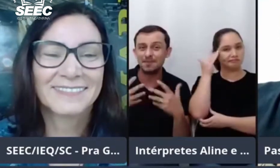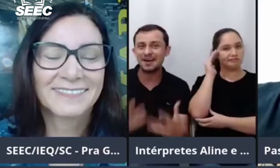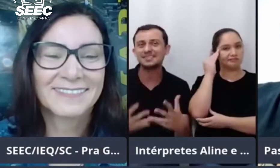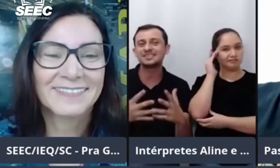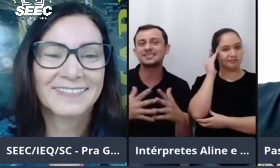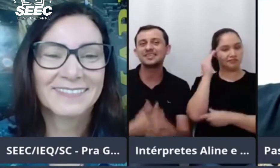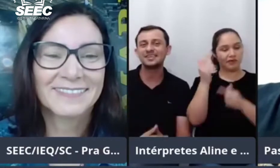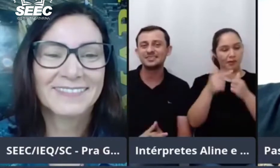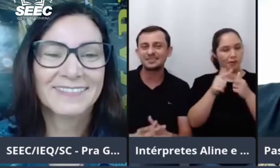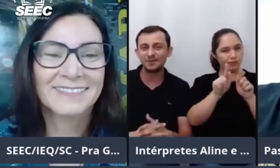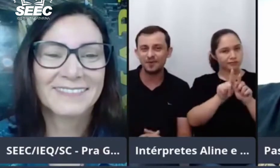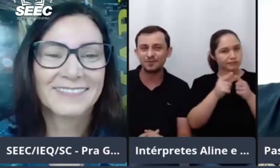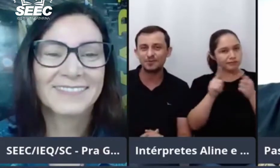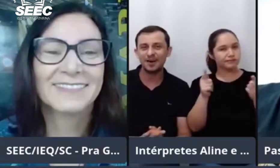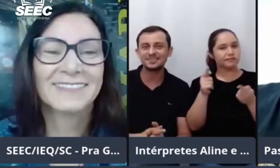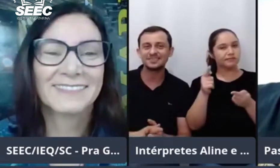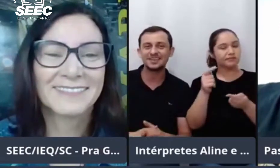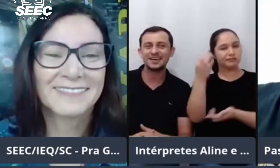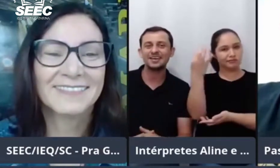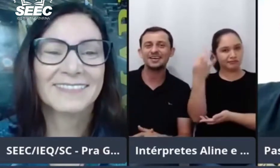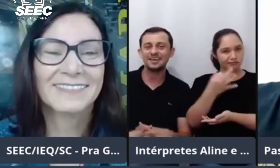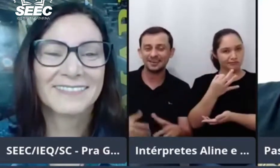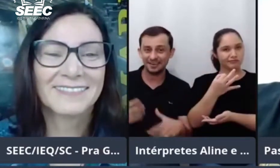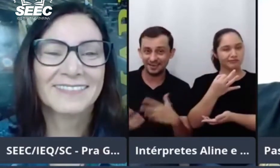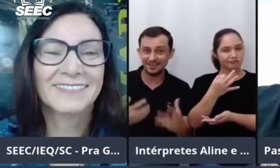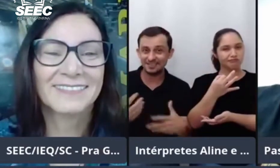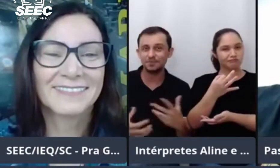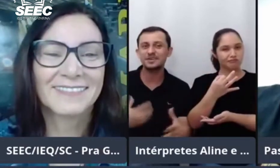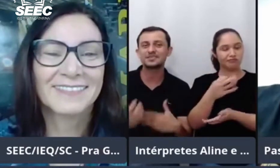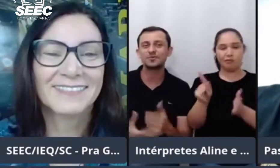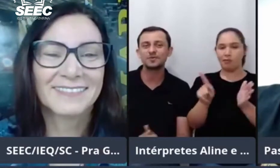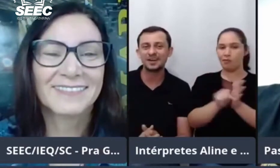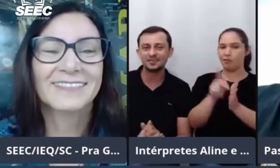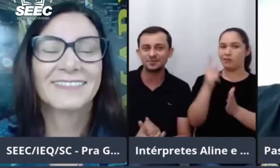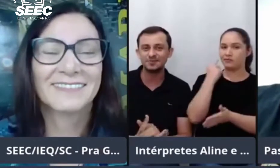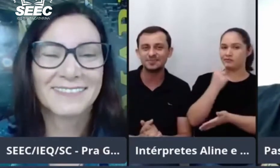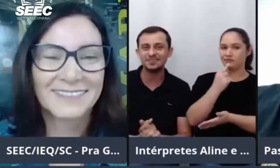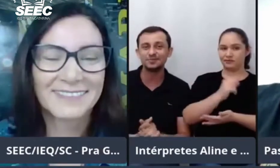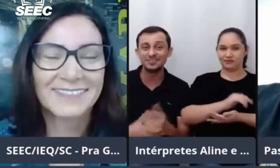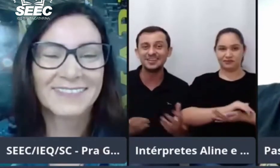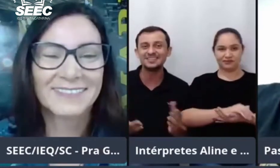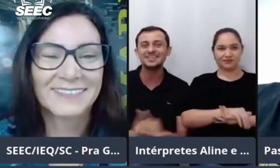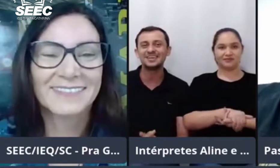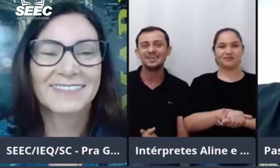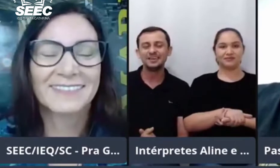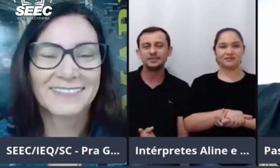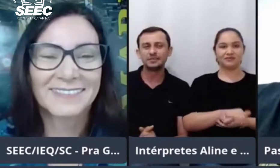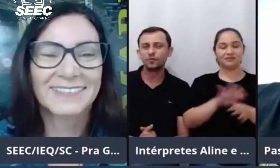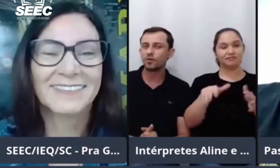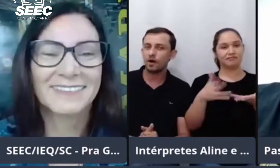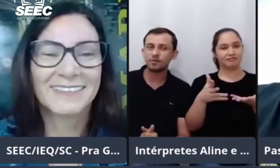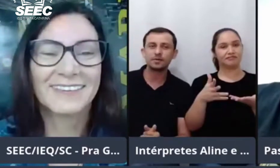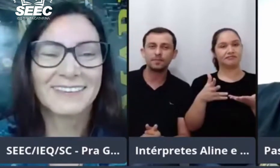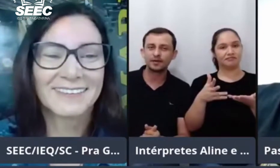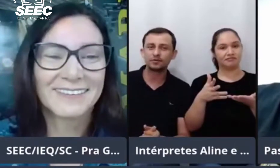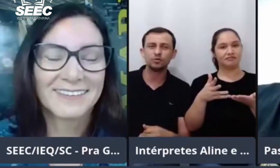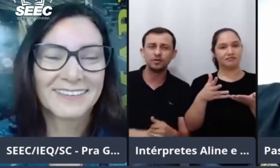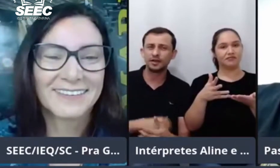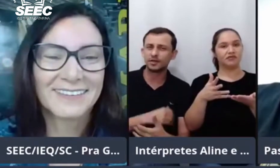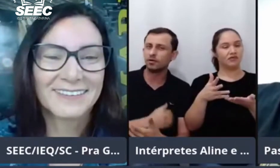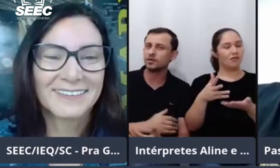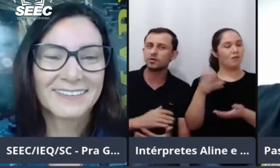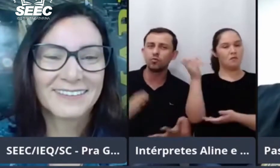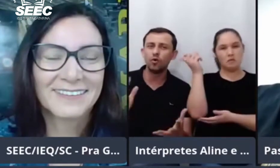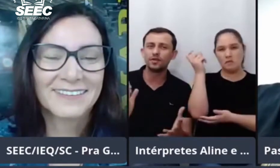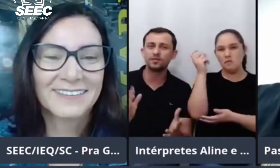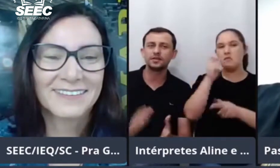Na gramática que eles estão habituados a receber, a se comunicar no dia a dia. Então, foi algo que impactou,